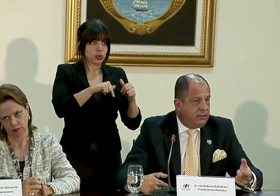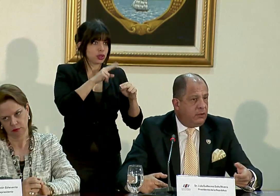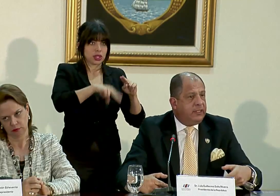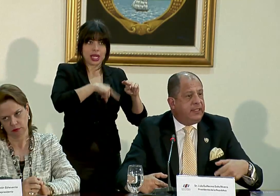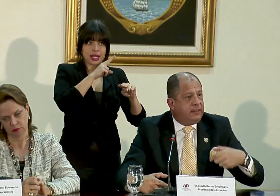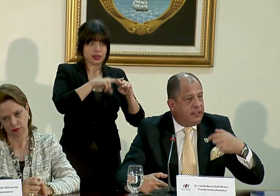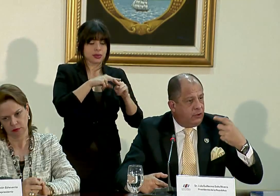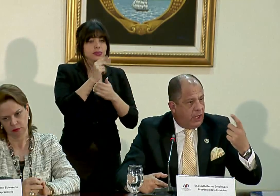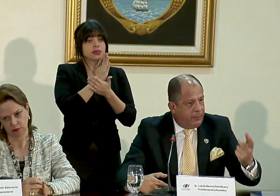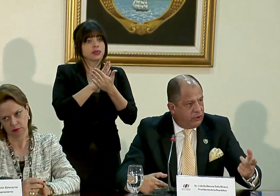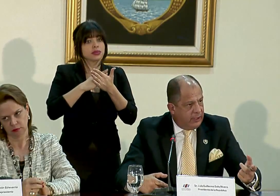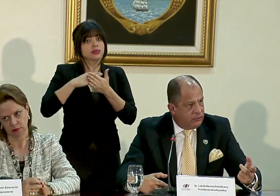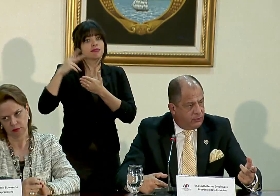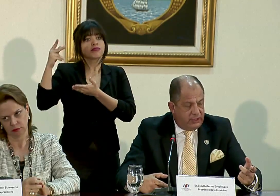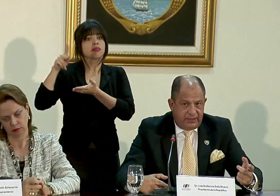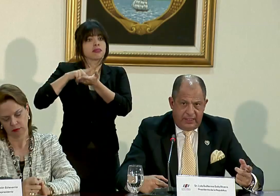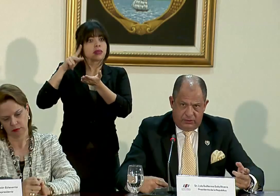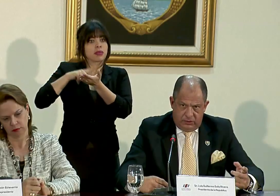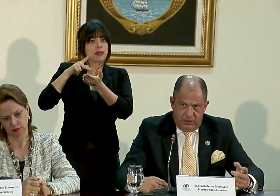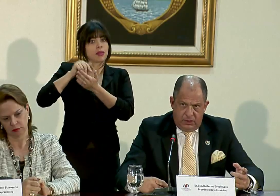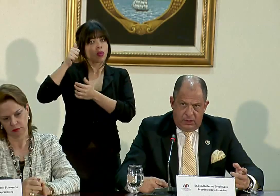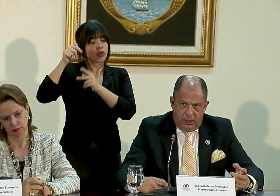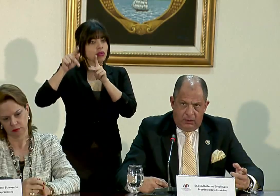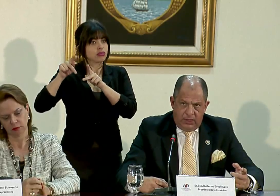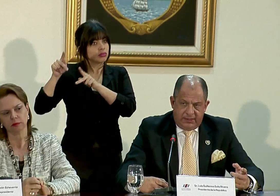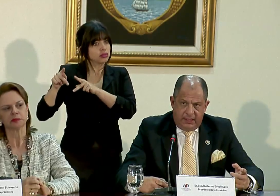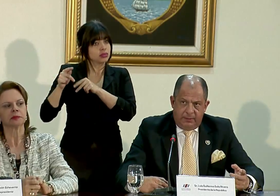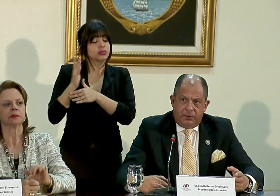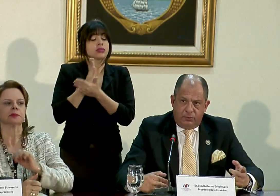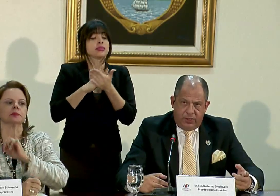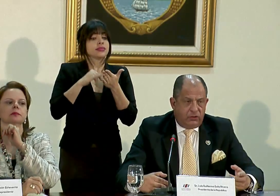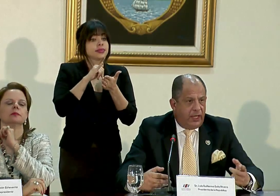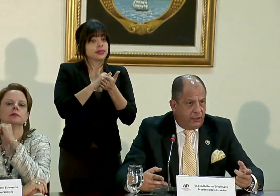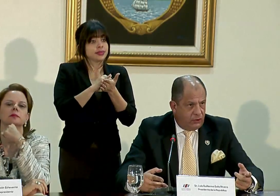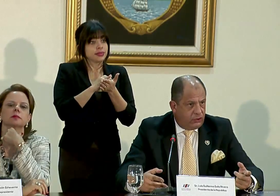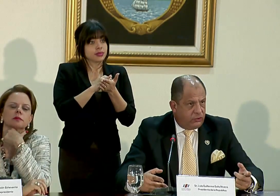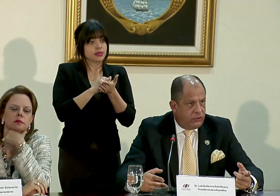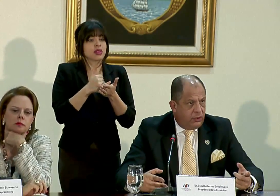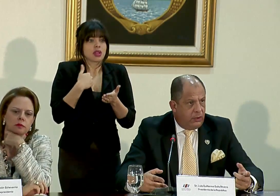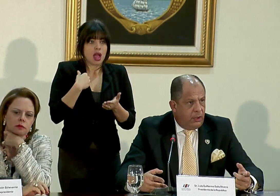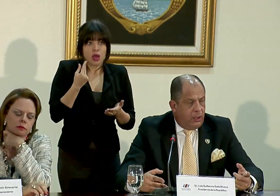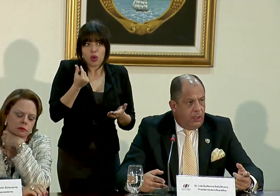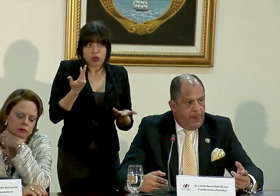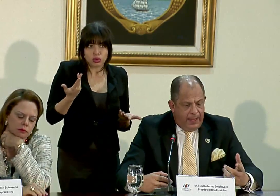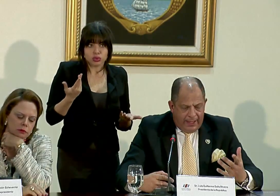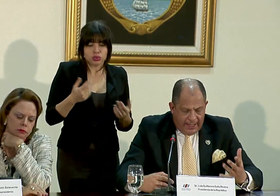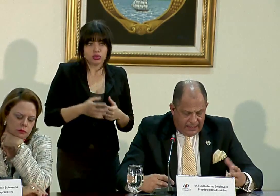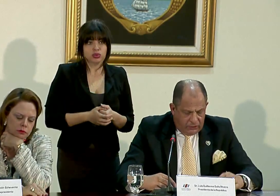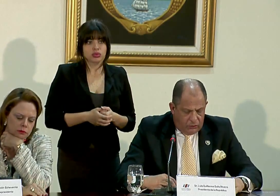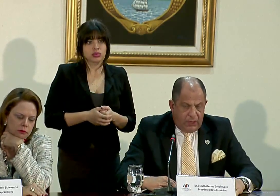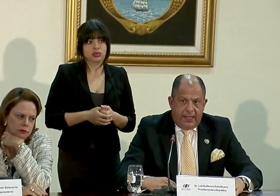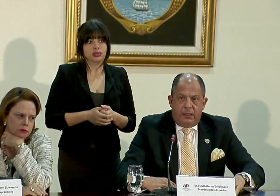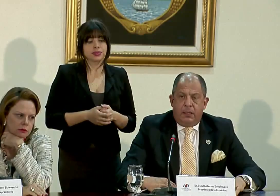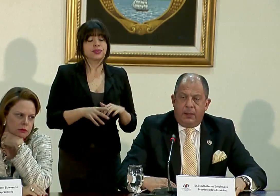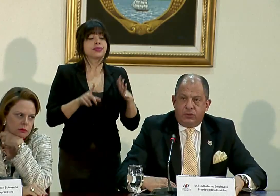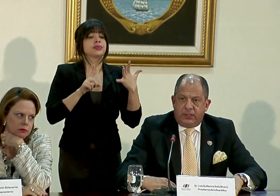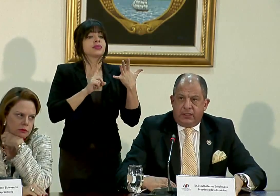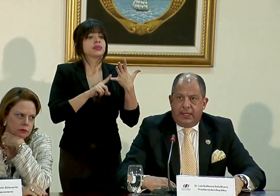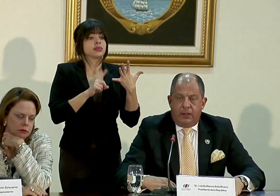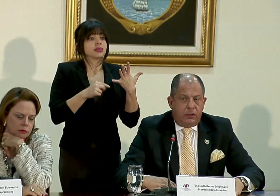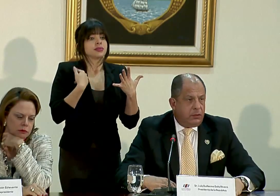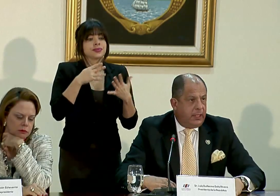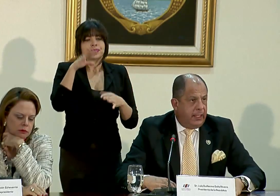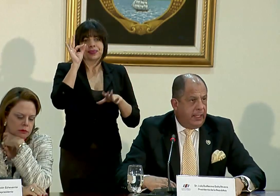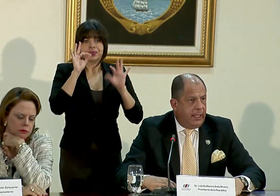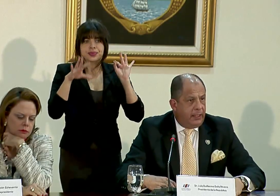nacional, sino que están siendo aportados por terceros. Aún así, por supuesto, hay costos. En quinto lugar, hemos